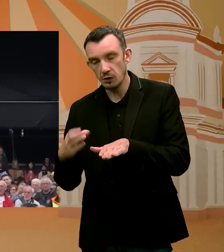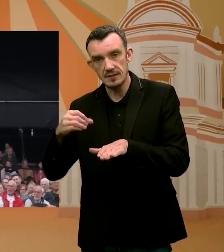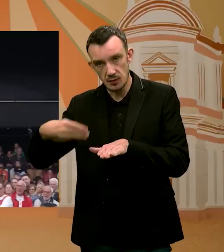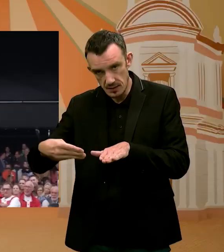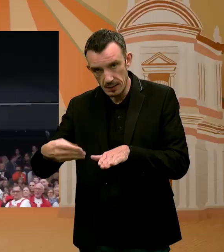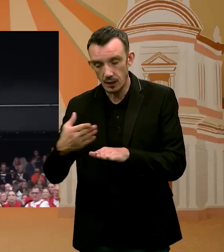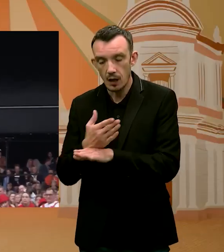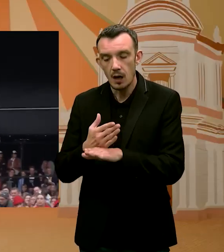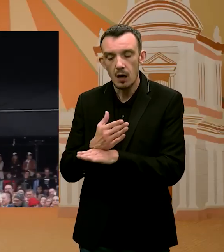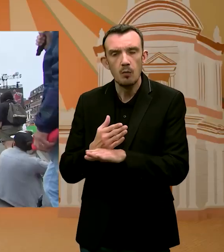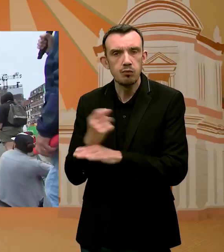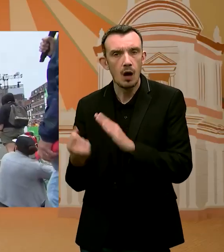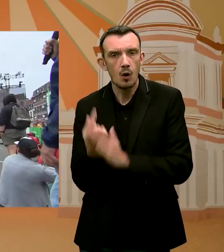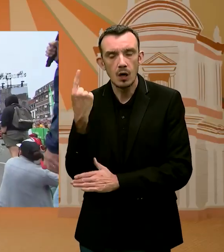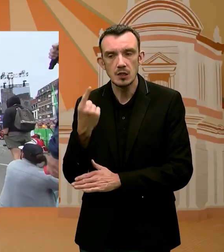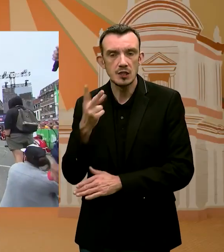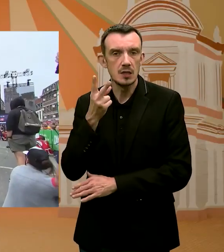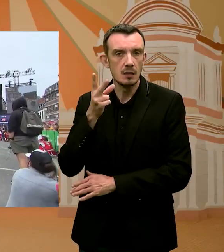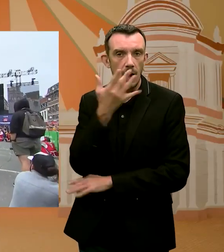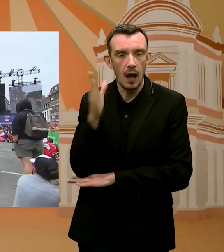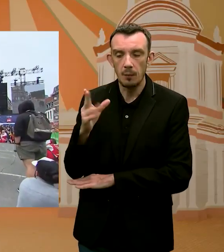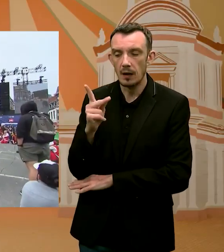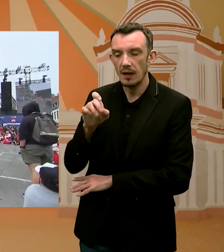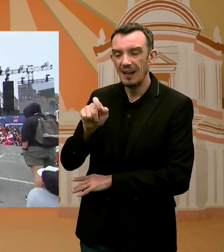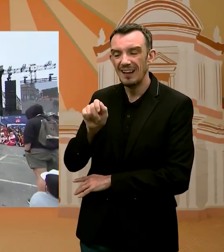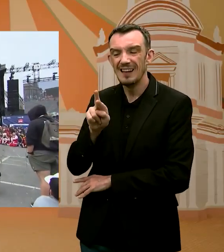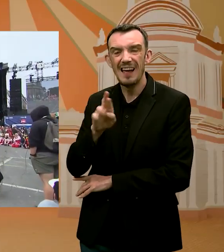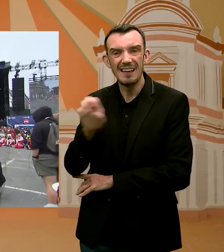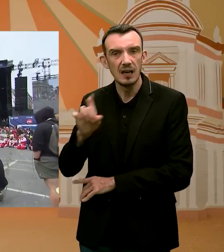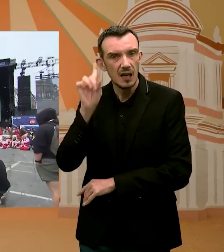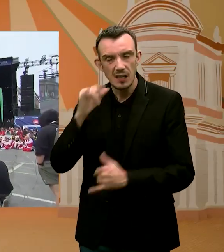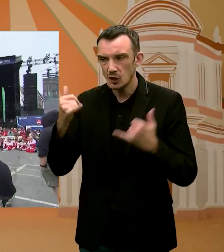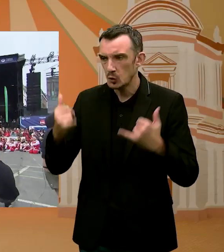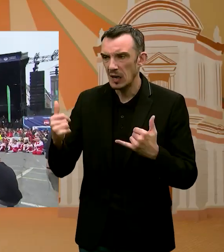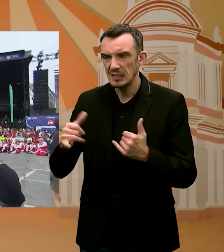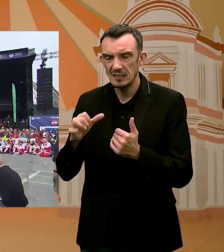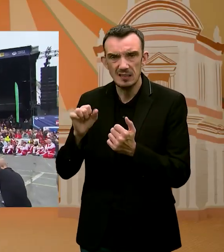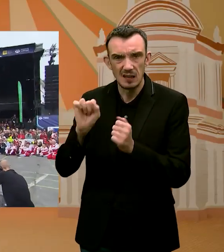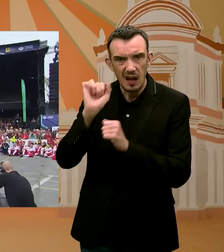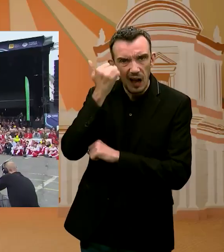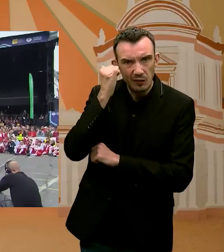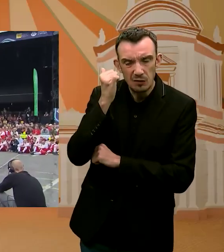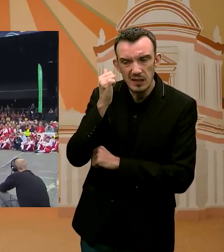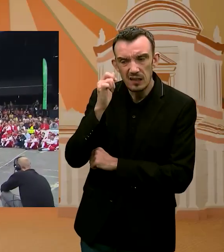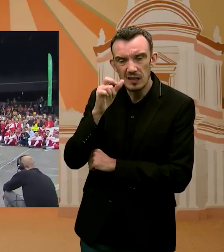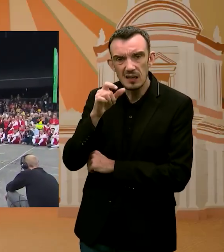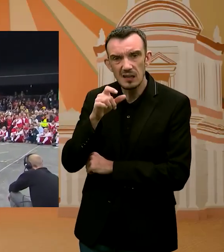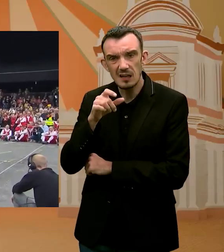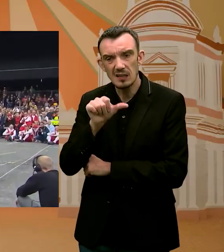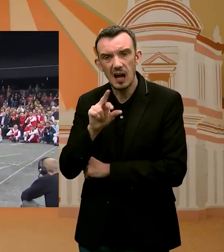Sébastien Monin, je pense, qui fabrique les échasses de l'atelier L'Arcante. Si je ne dis pas de bêtises, je pense que c'est toujours lui qui est le fournisseur. Impeccable, c'est tout à fait ça. Oui,